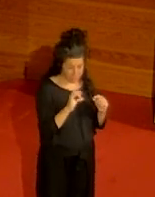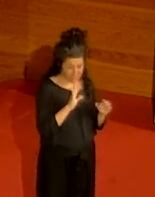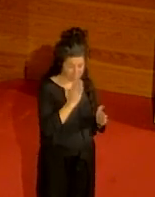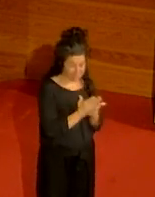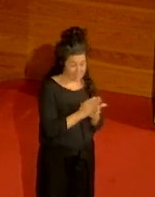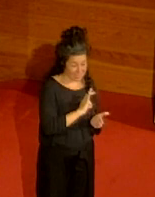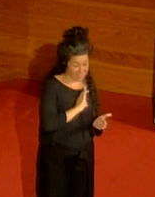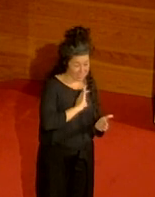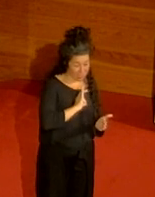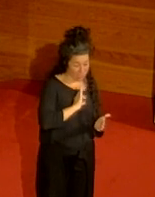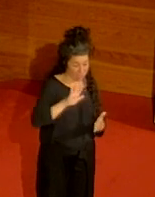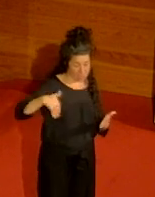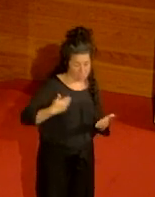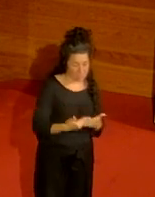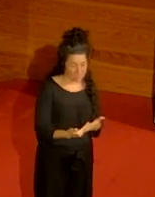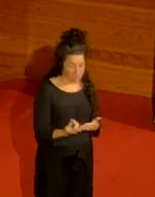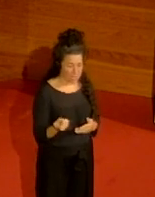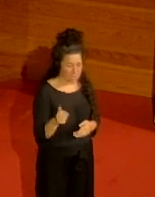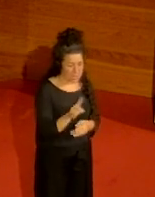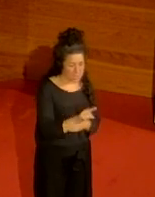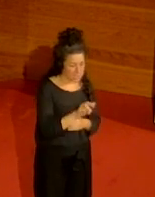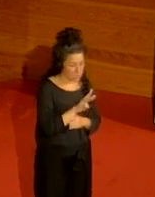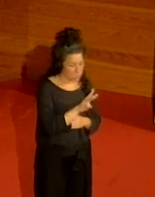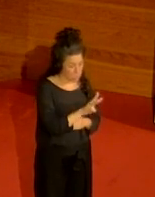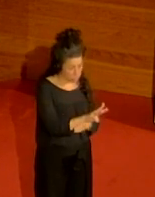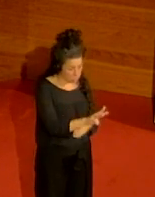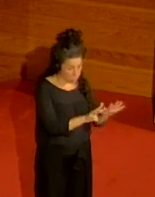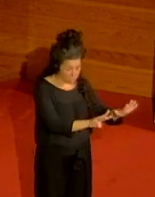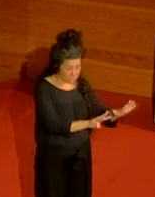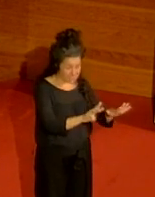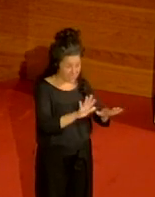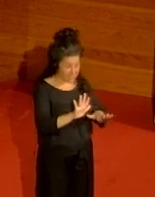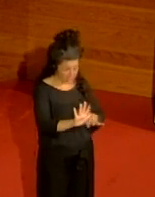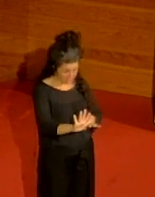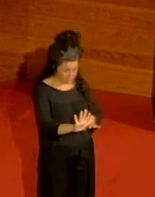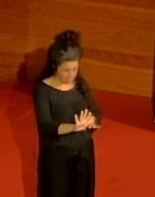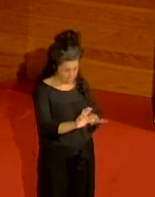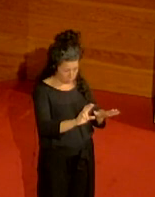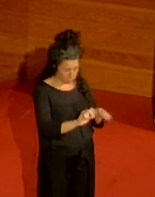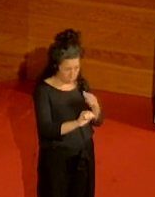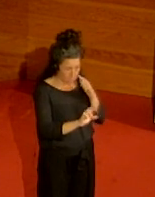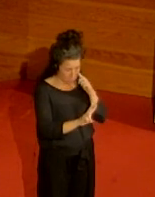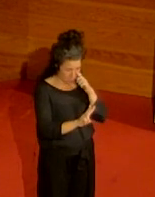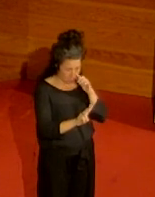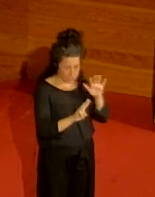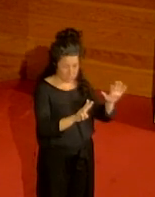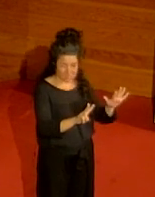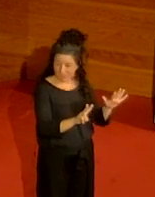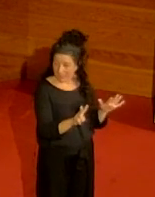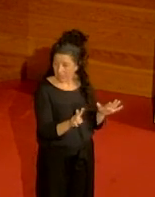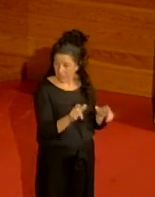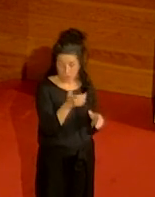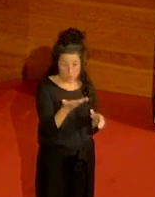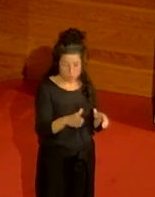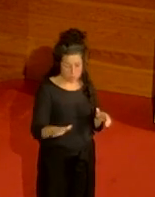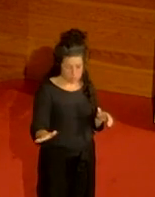palestinos han muerto no estoy contando gaza estoy contando solamente decís Jordán y territorio israelí que son cifras que no tienen